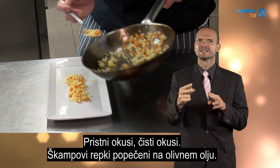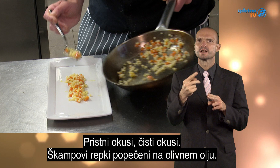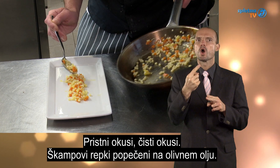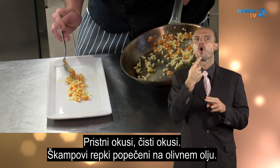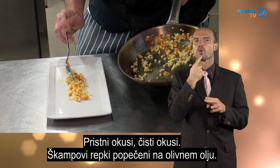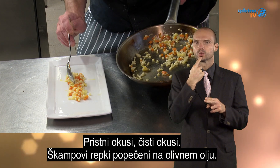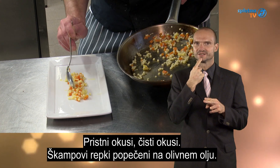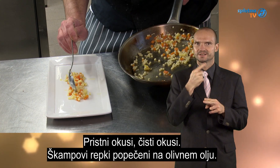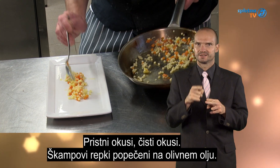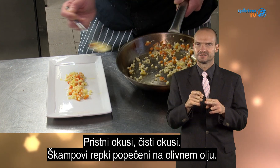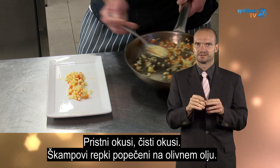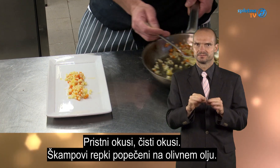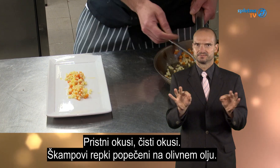okusi, čisti okusi.